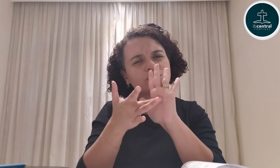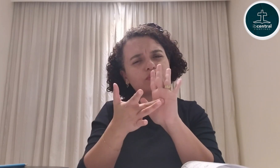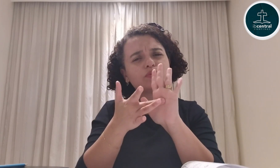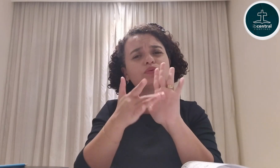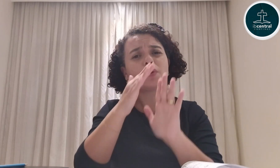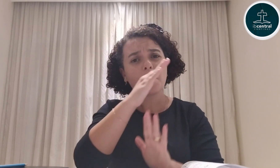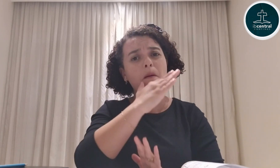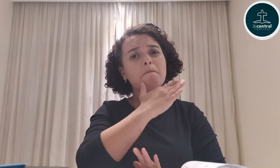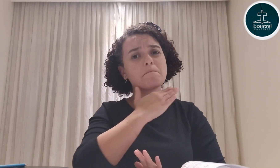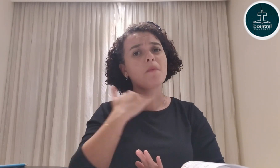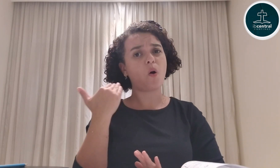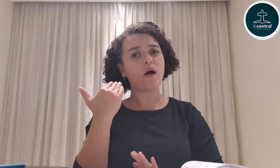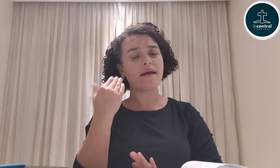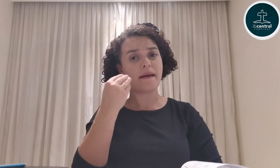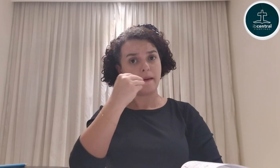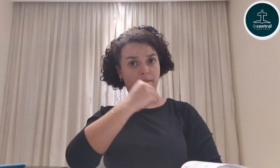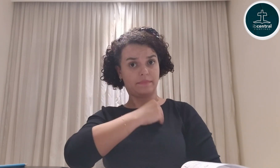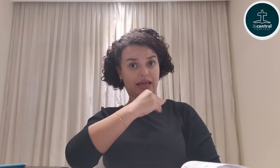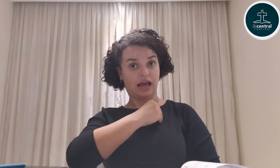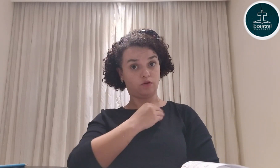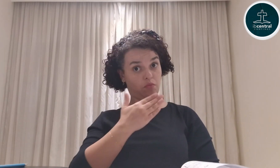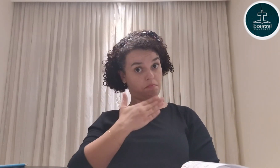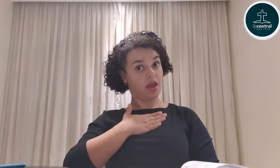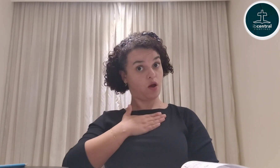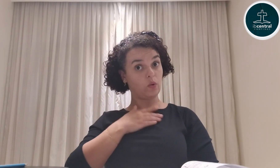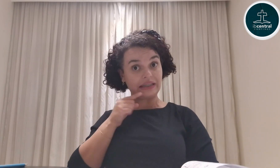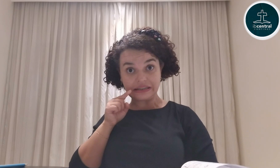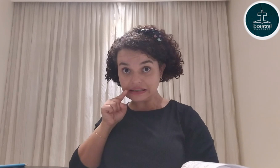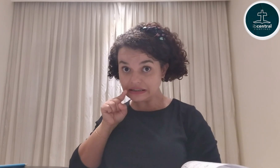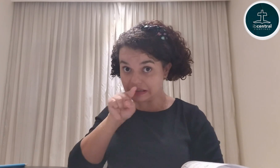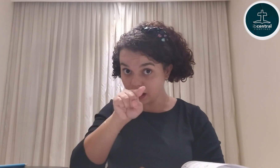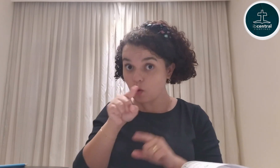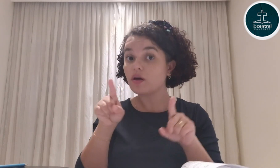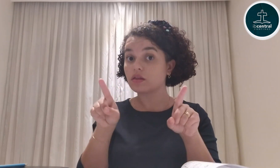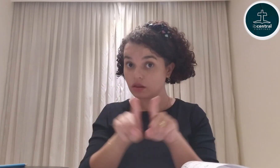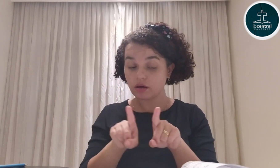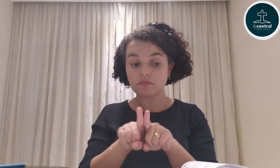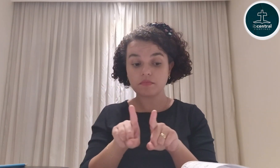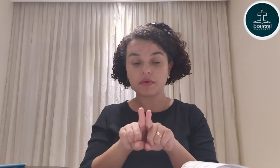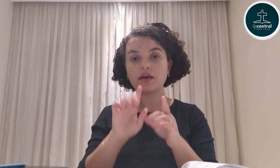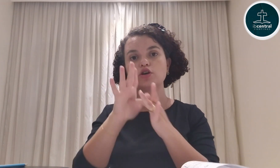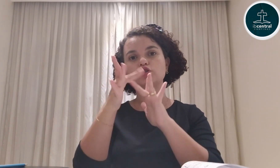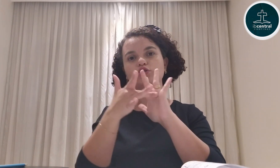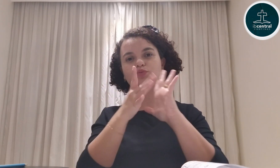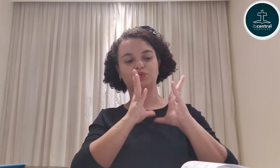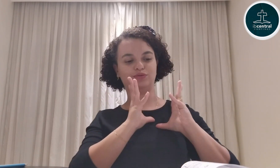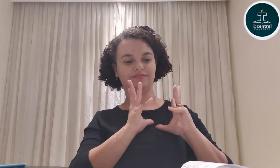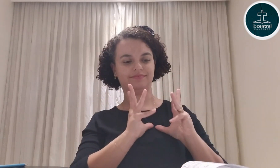A Bíblia nos conta, no Novo Testamento, que Jesus morreu pelo meu e